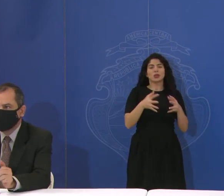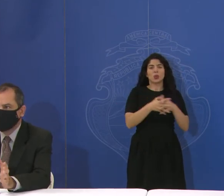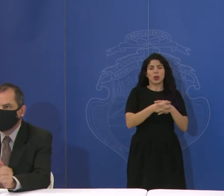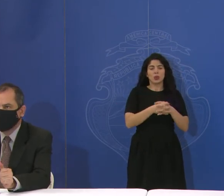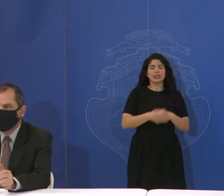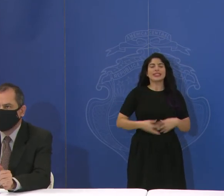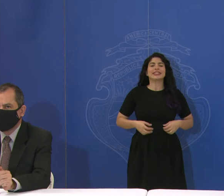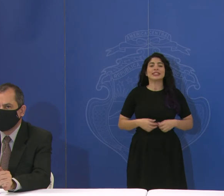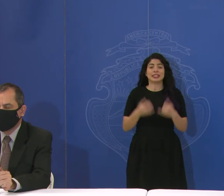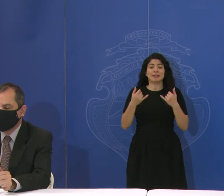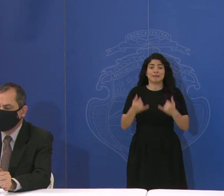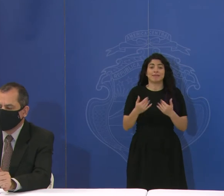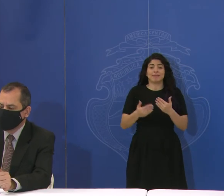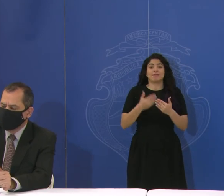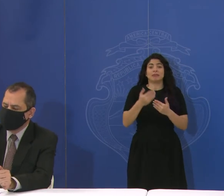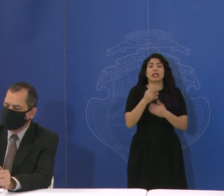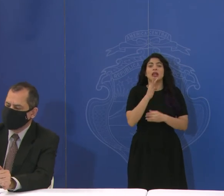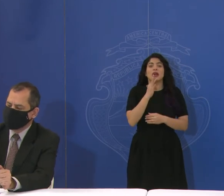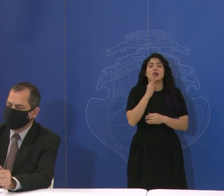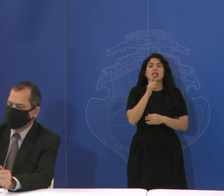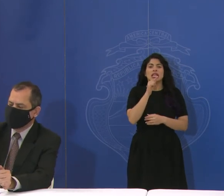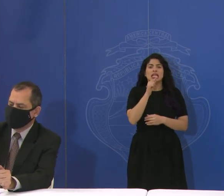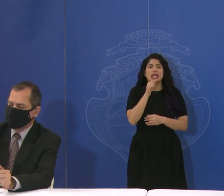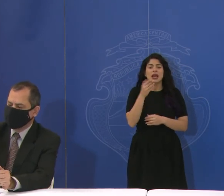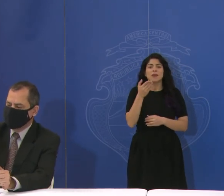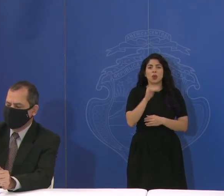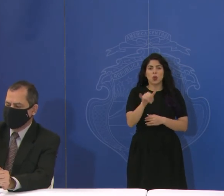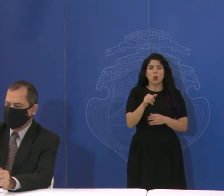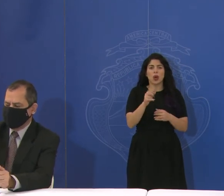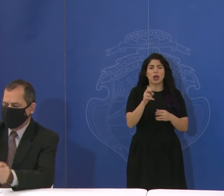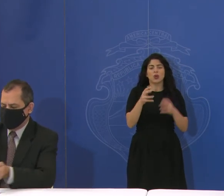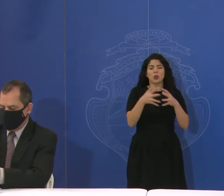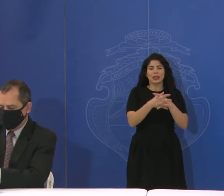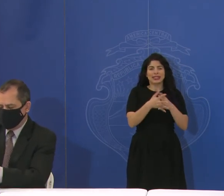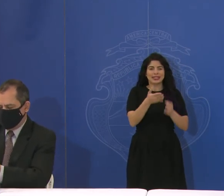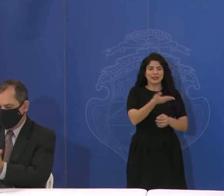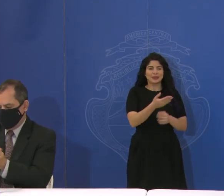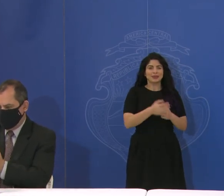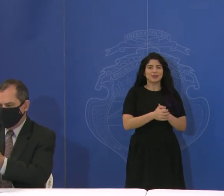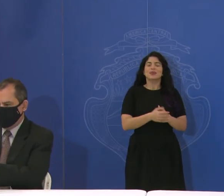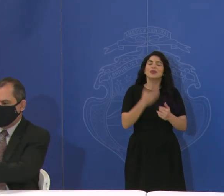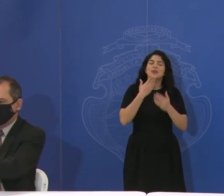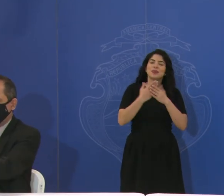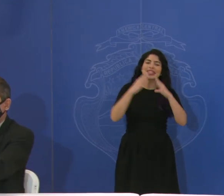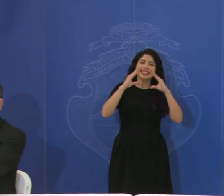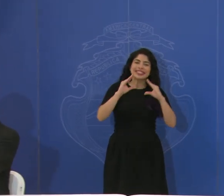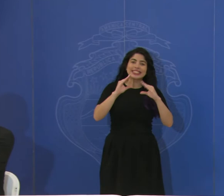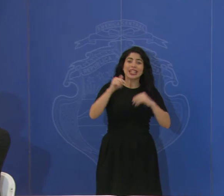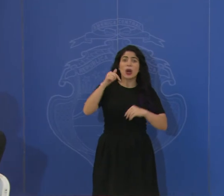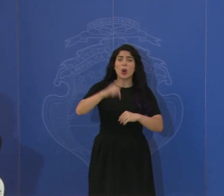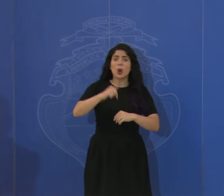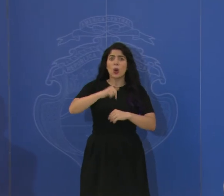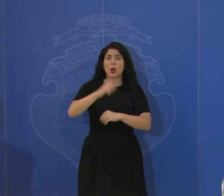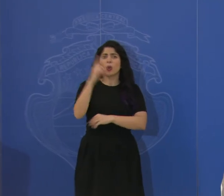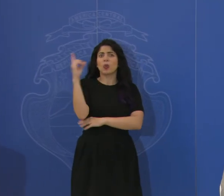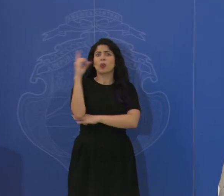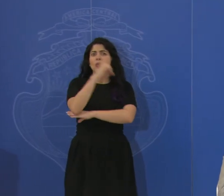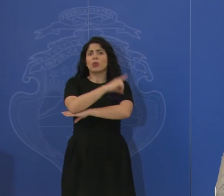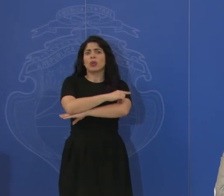Bermúdez. Cedemos el uso a la palabra al señor Juan Luis Bermúdez. Muy buenas tardes. Hoy ha sido un día